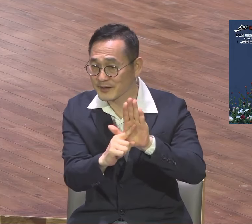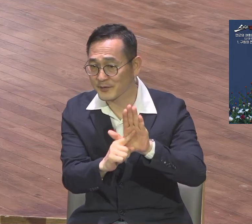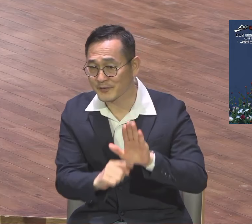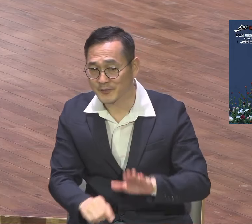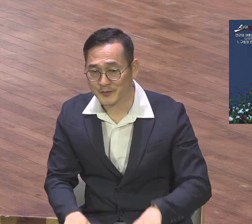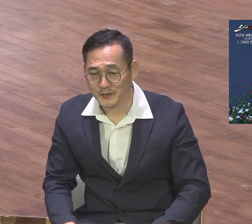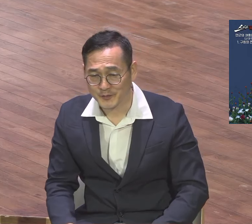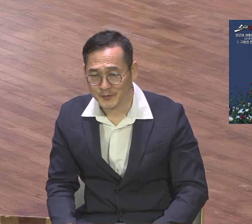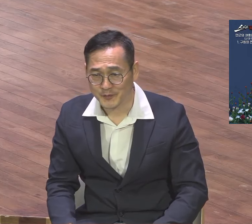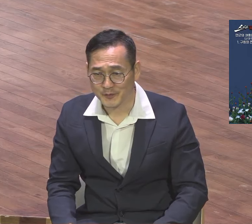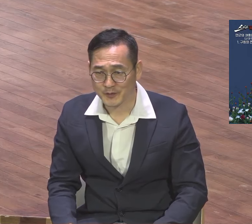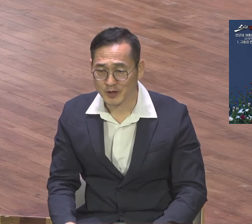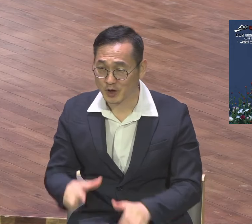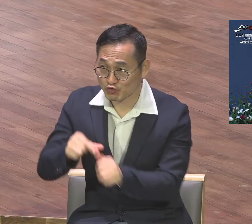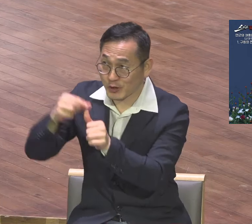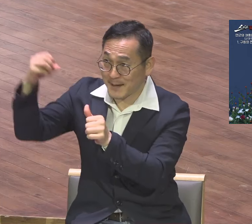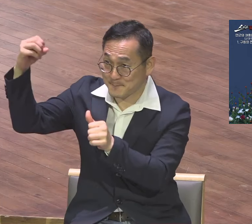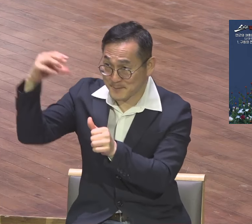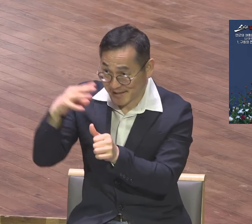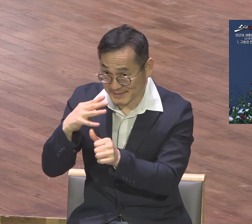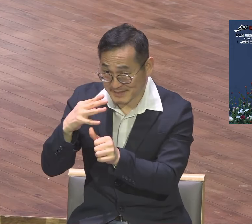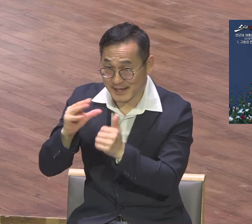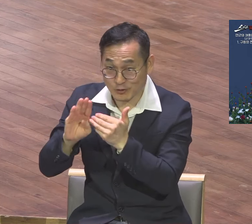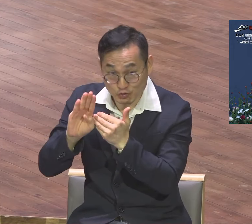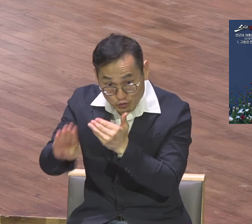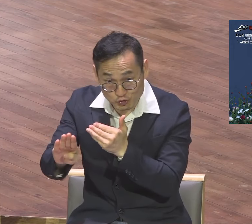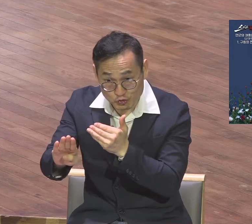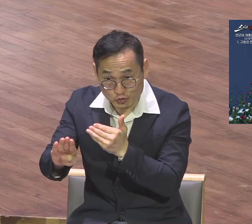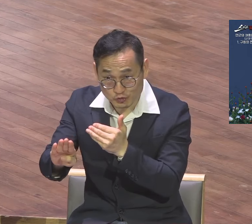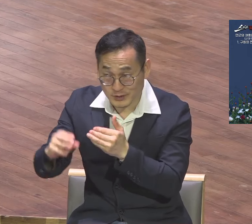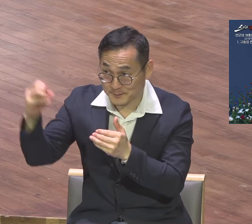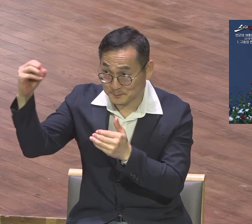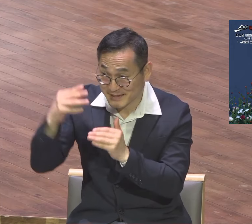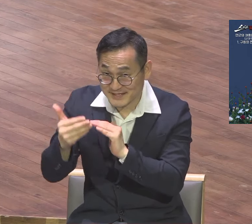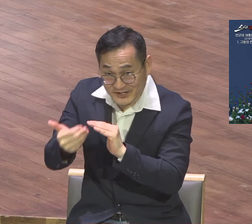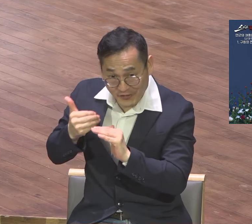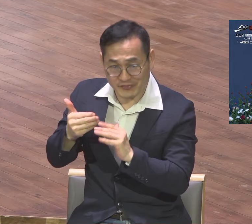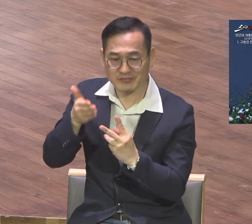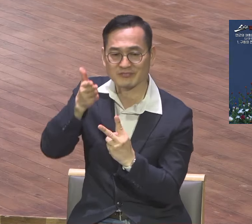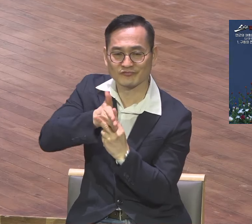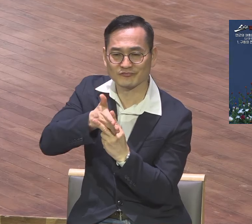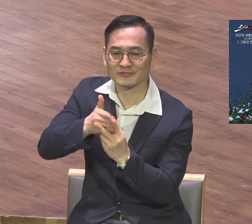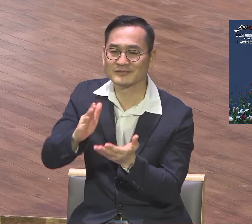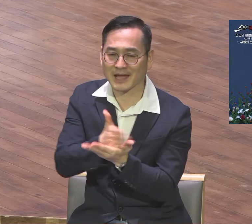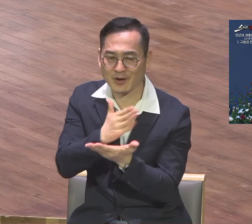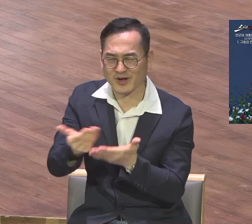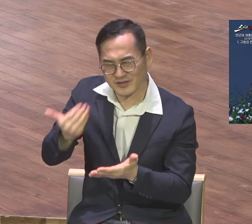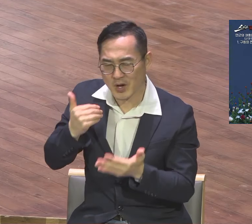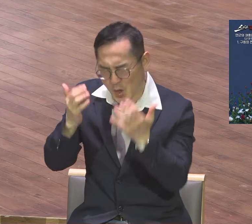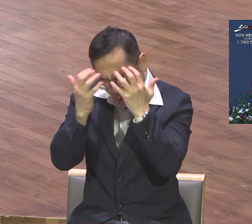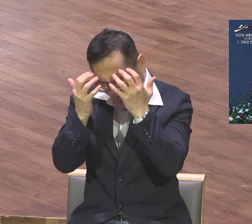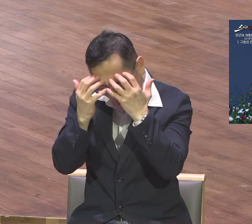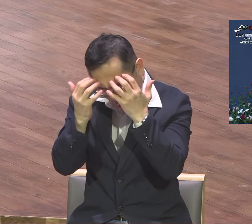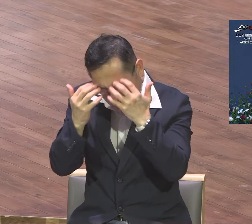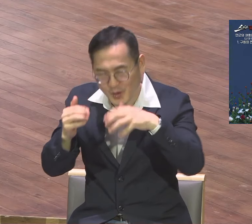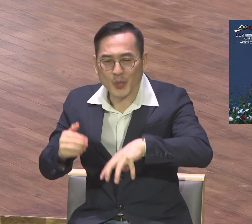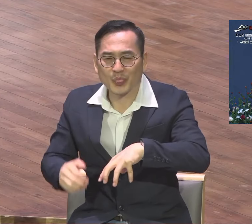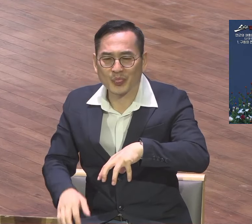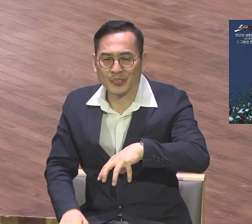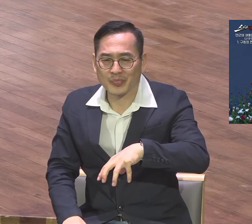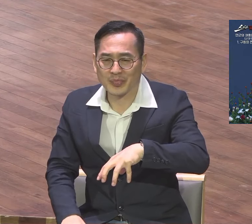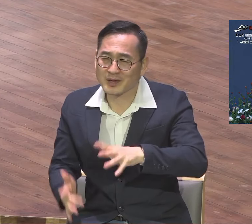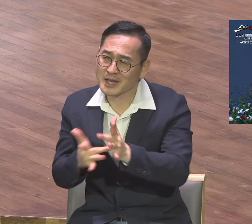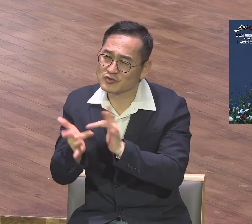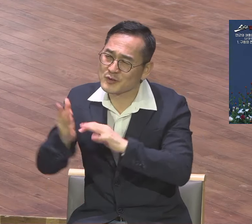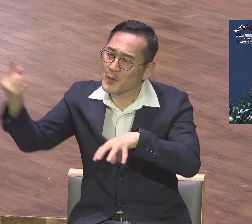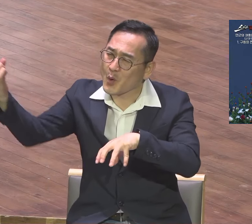구원의 빛이 임한 삶이 어떻게 변하는지를 강조하고 있어요. 전에는 고통받던 땅이